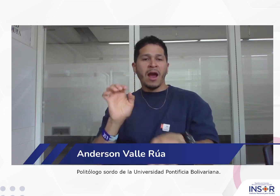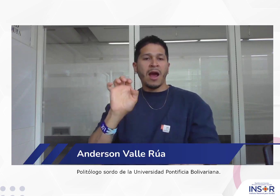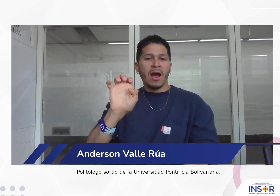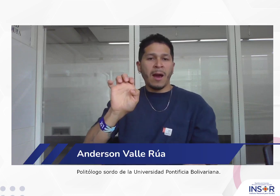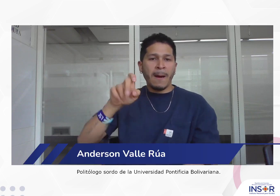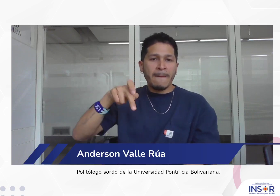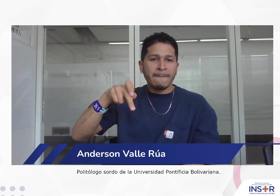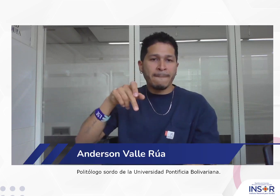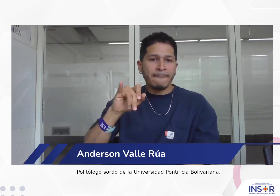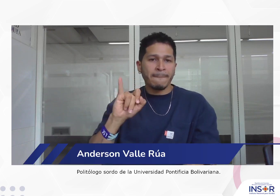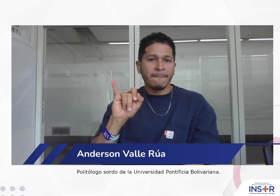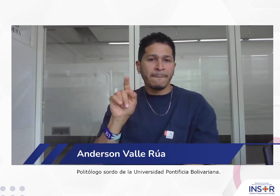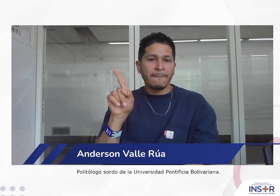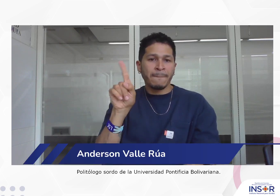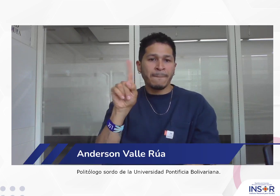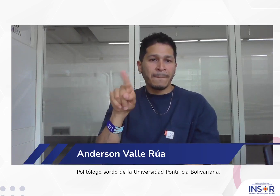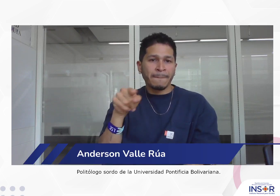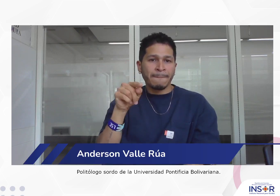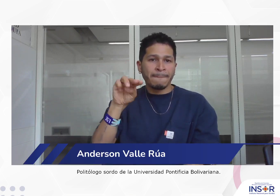las personas sordas